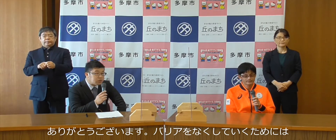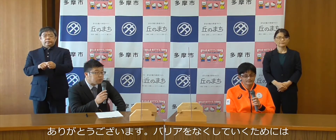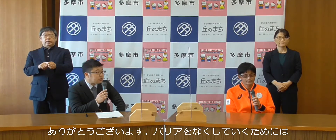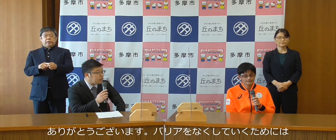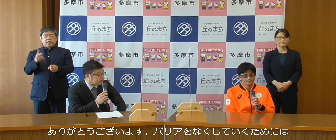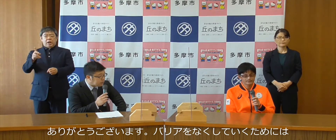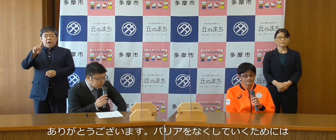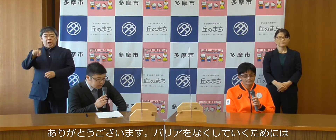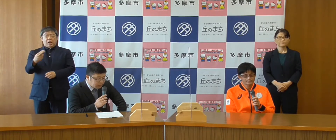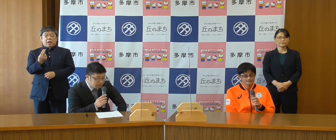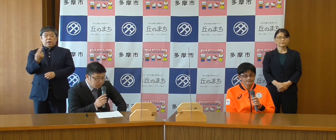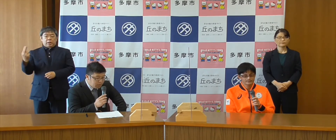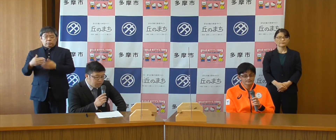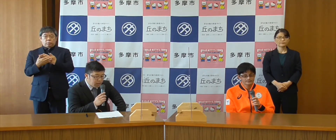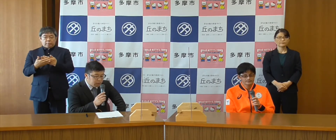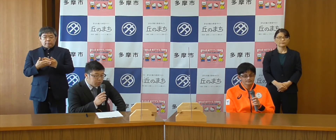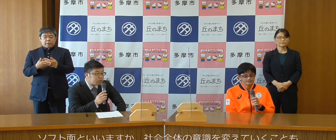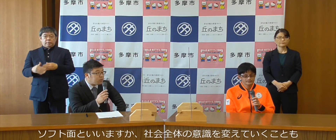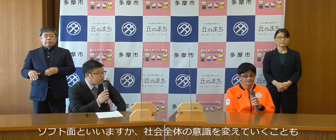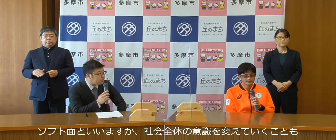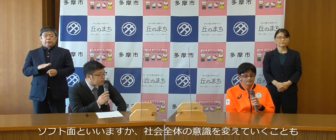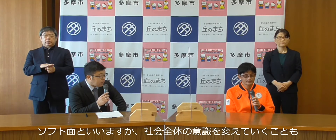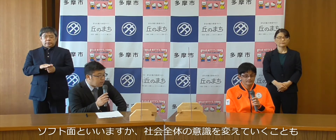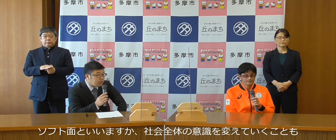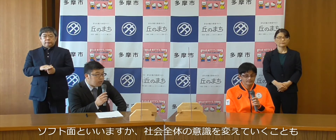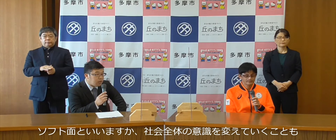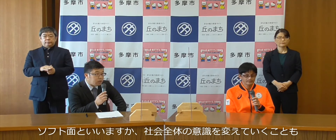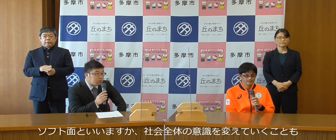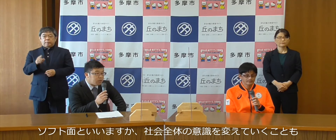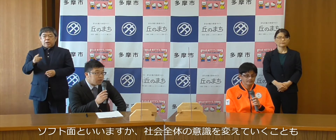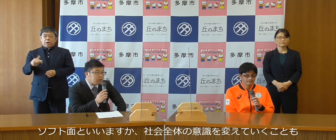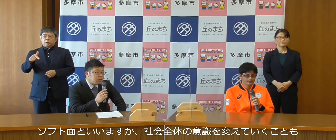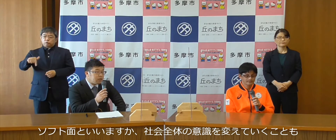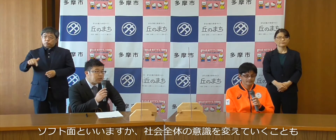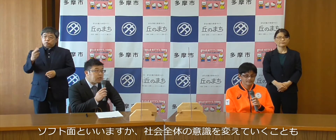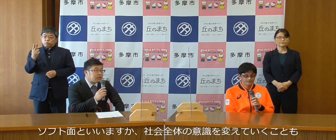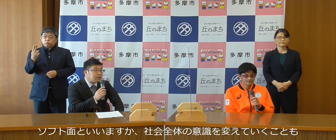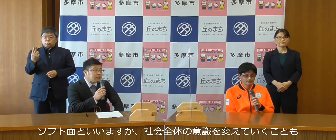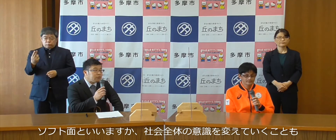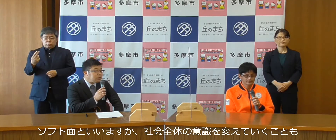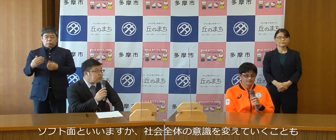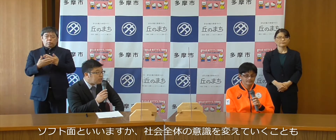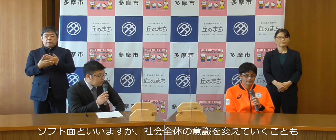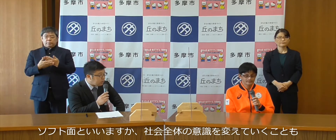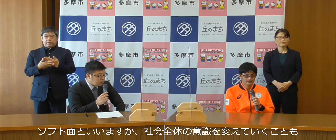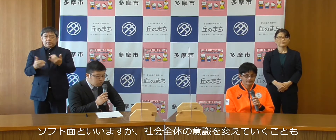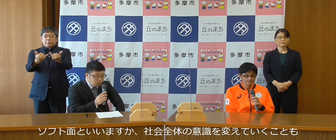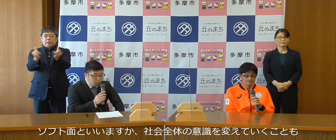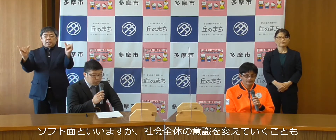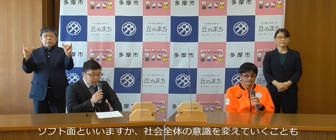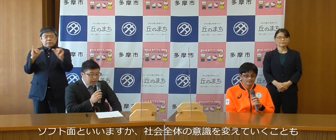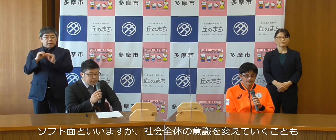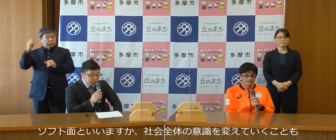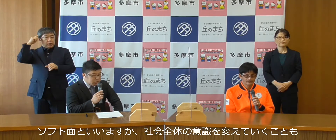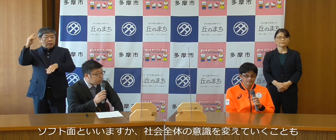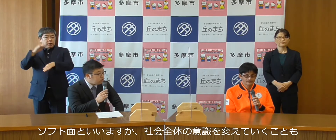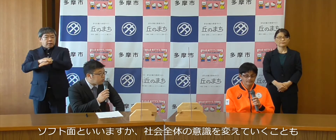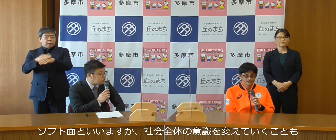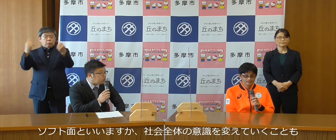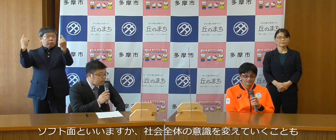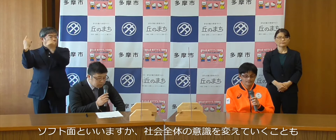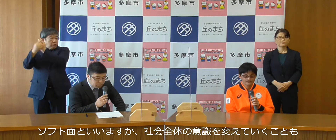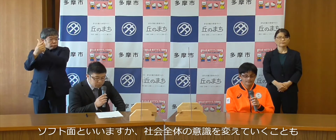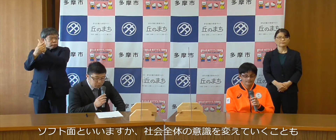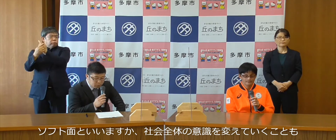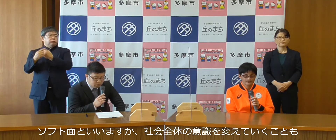というところももちろん大事ですし、ソフト面といいますか、社会全体の意識を変えていくというところも